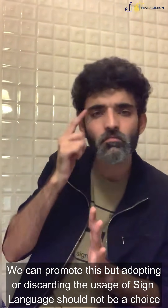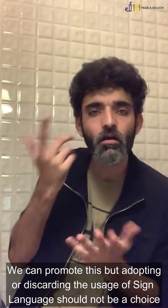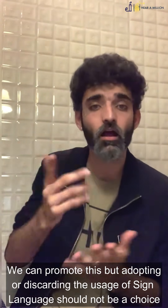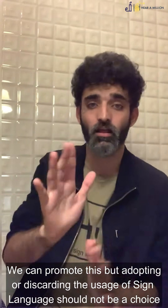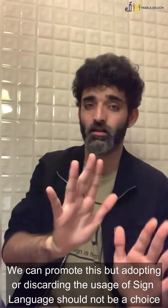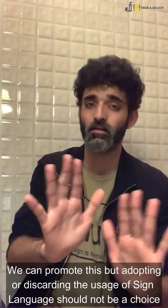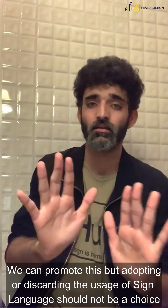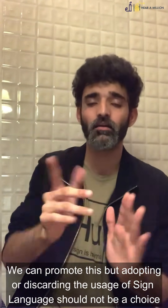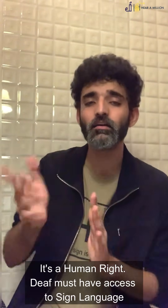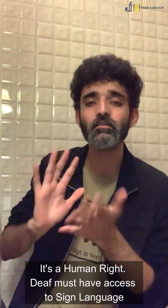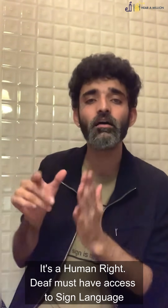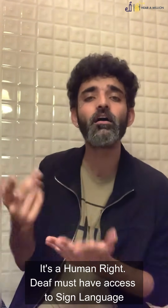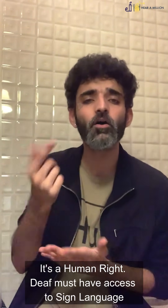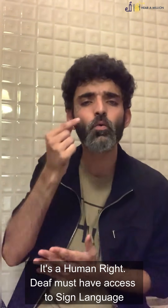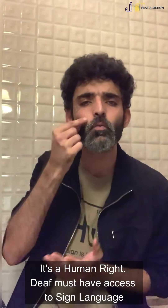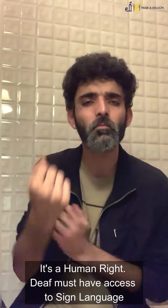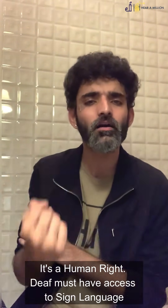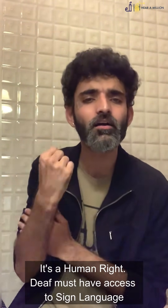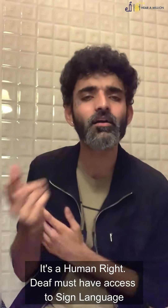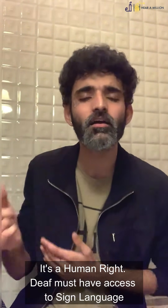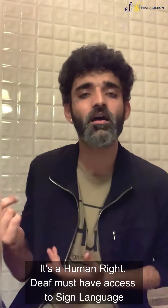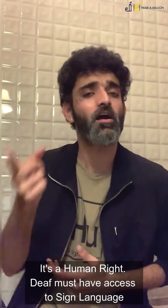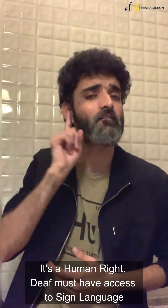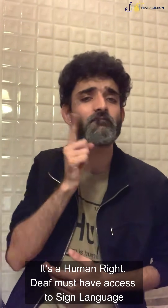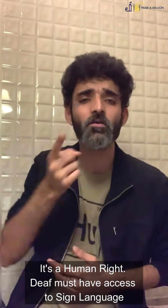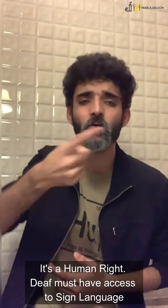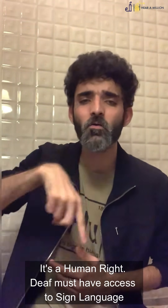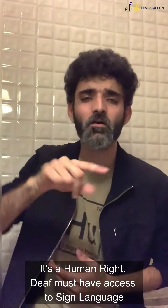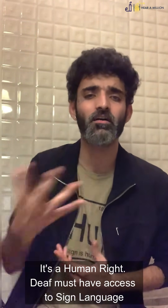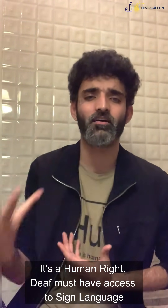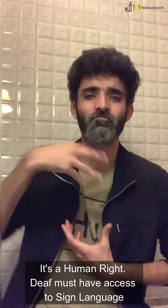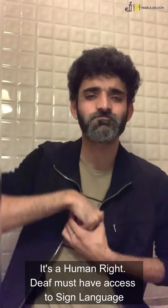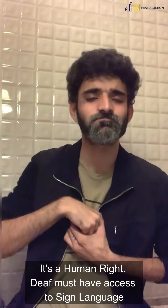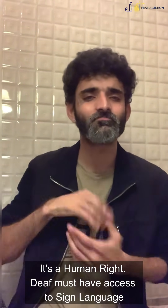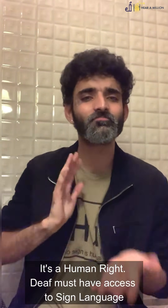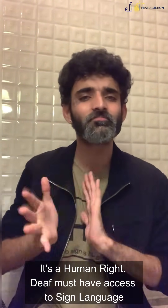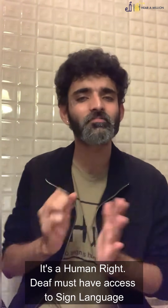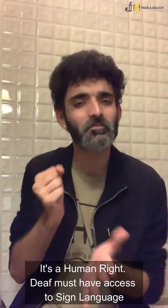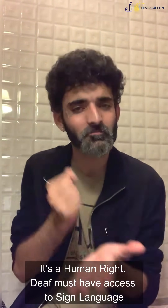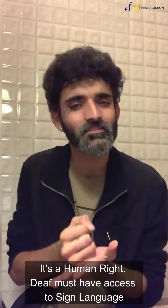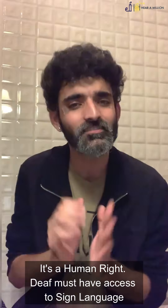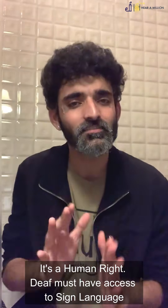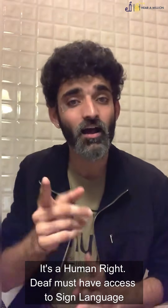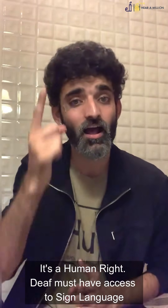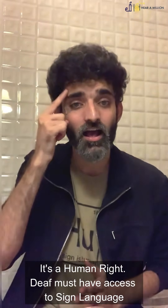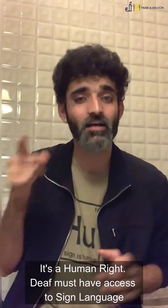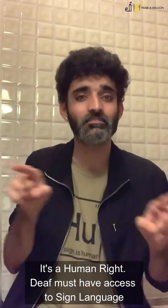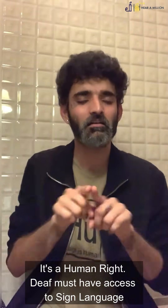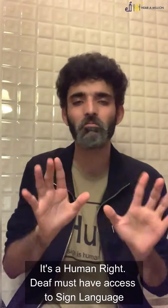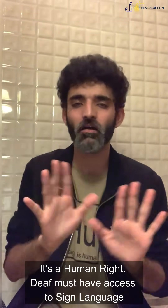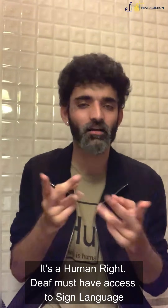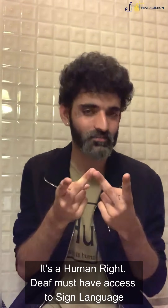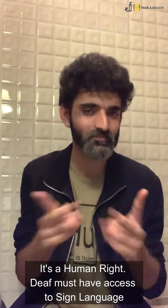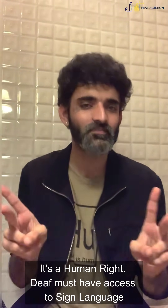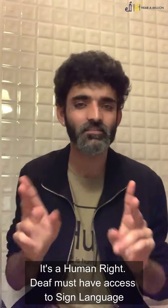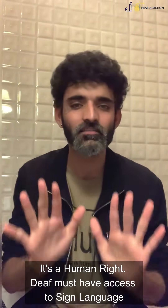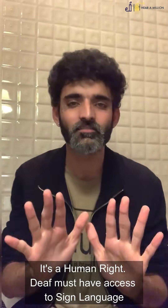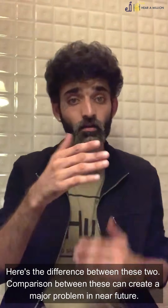उसकी रोकथाम की जाए, यह सही नहीं है। यह एक मानवाधिकार है और बधिर लोगों को सुगम्यता प्राप्त करने के लिए सांकेतिक भाषा ज़रूर आनी चाहिए, क्योंकि दोनों में ही